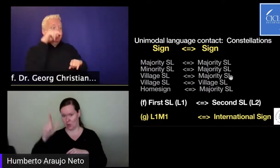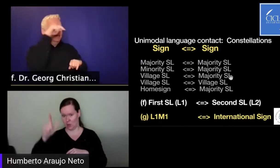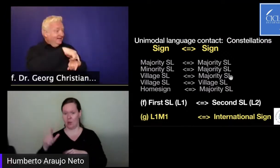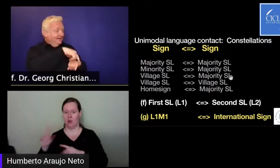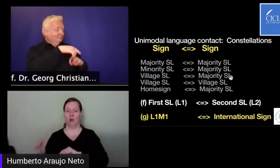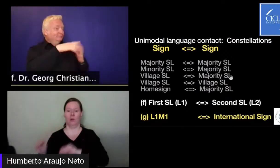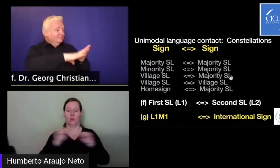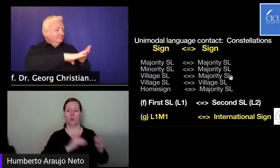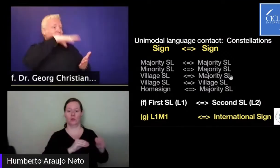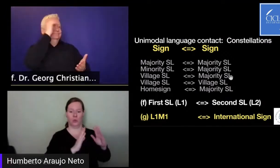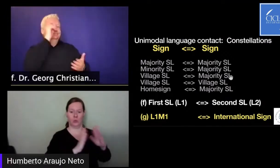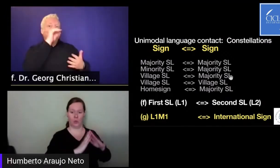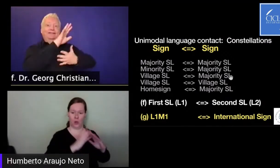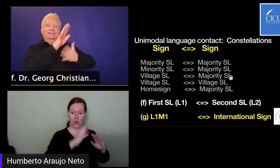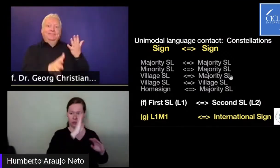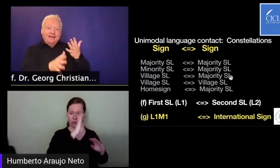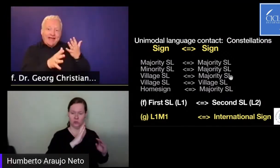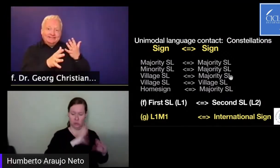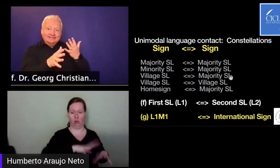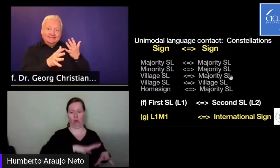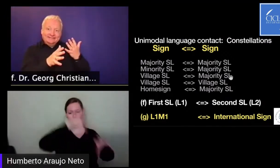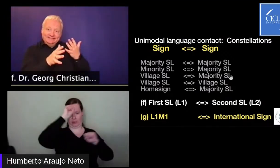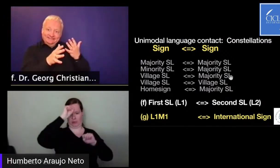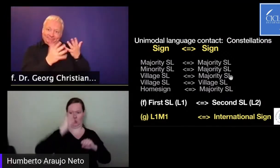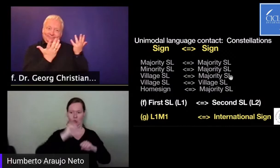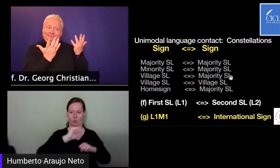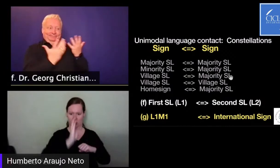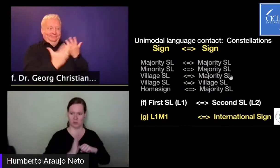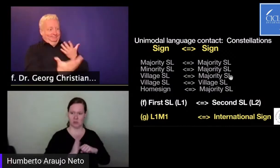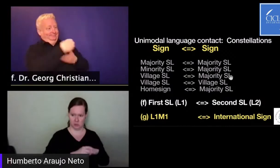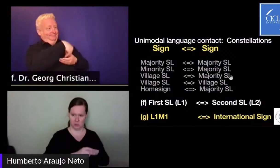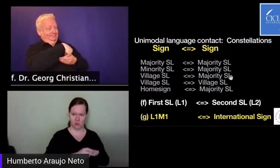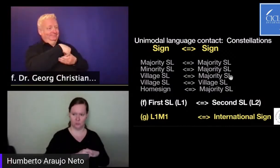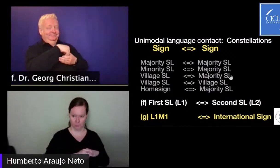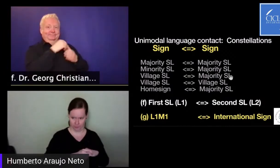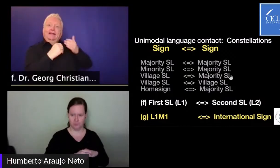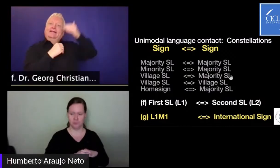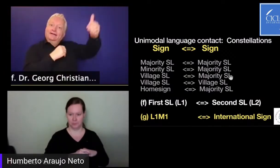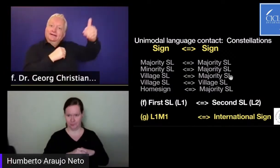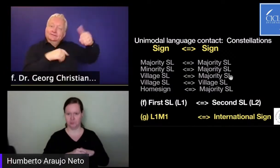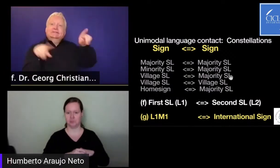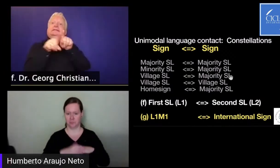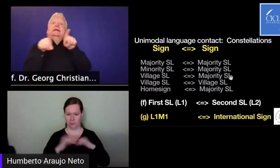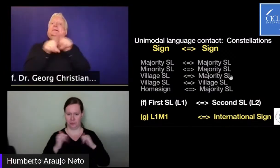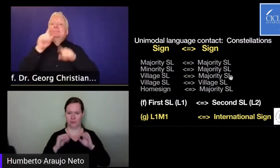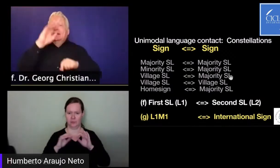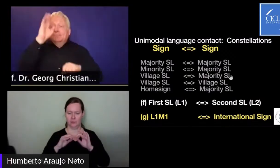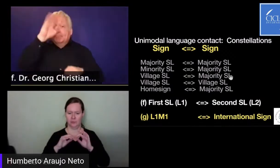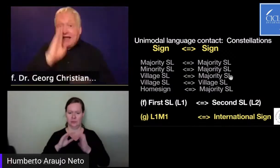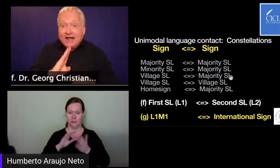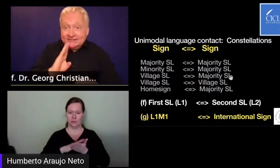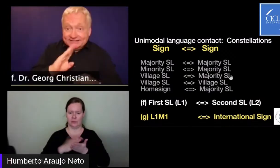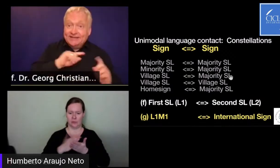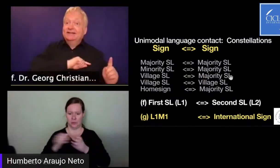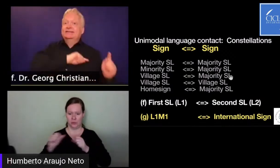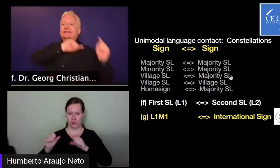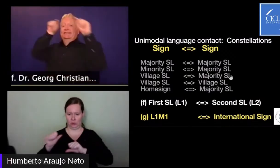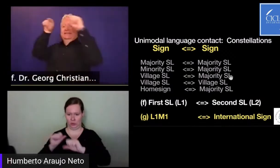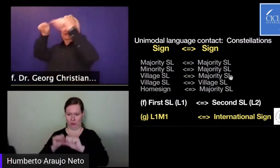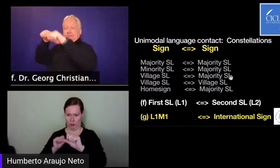pessoa que nasce na Alemanha e vai morar no Brasil e aprende uma outra língua de sinais, por exemplo.